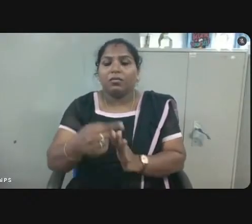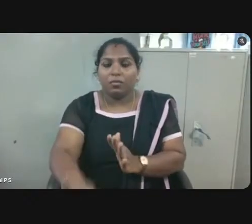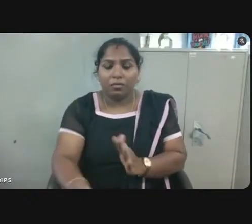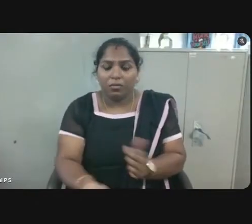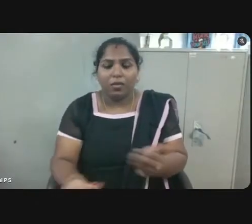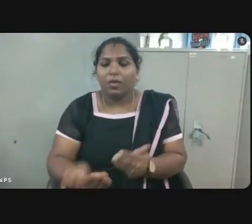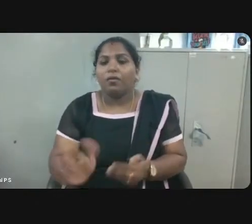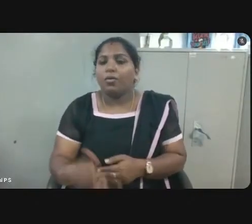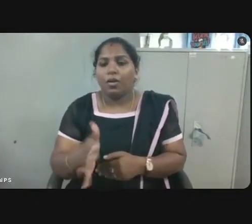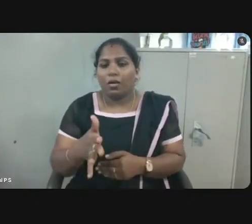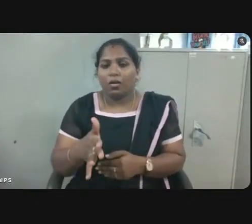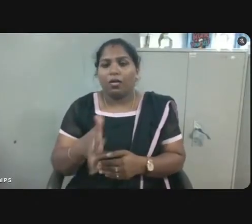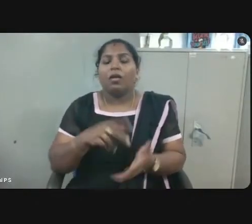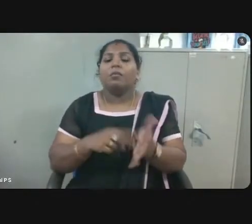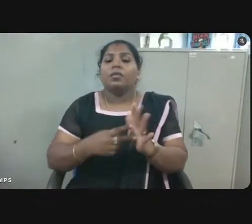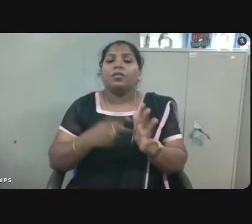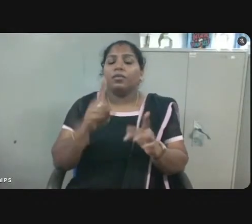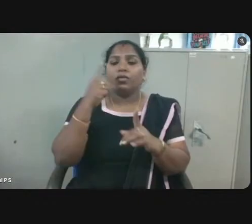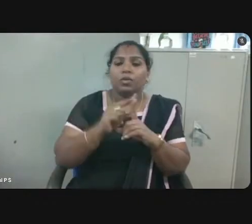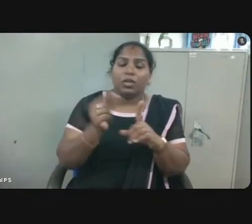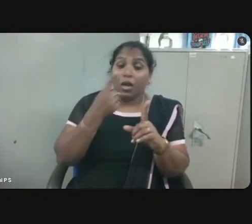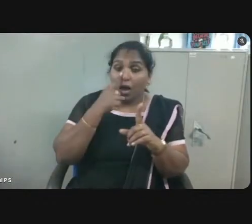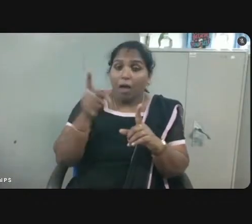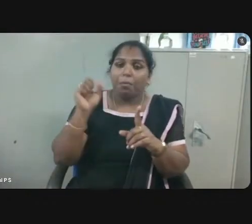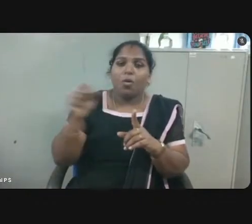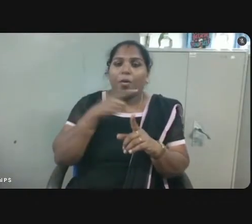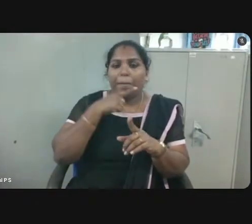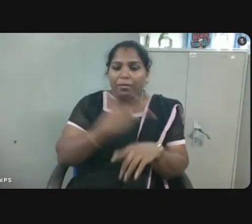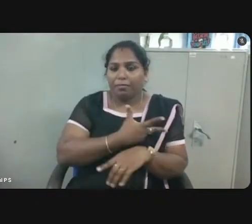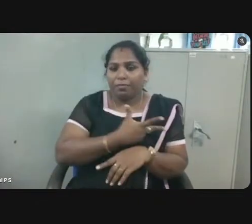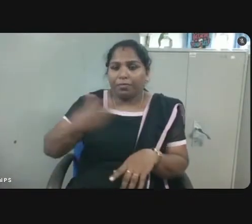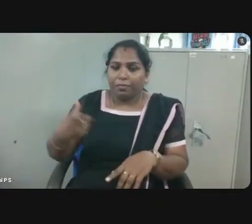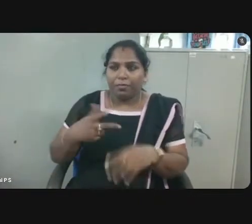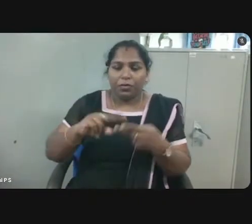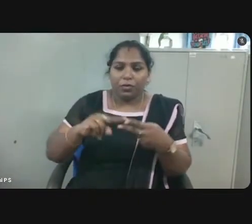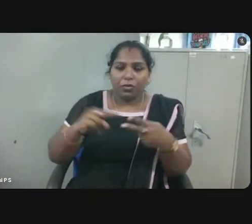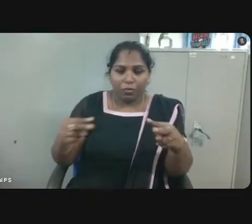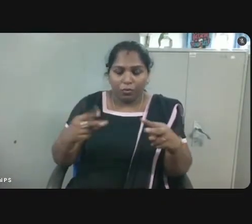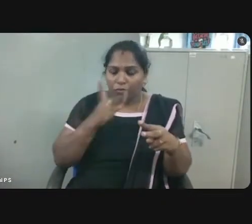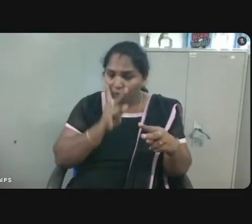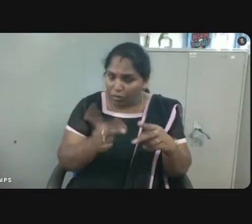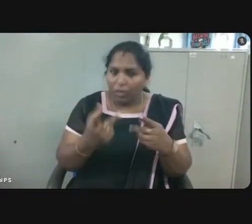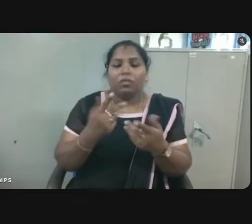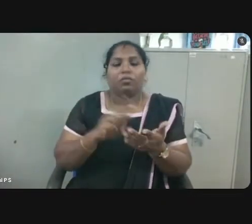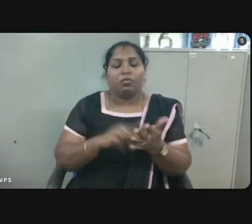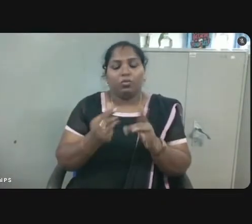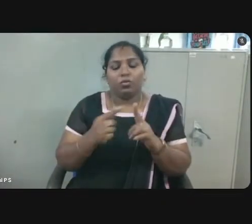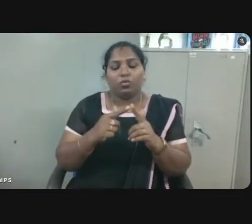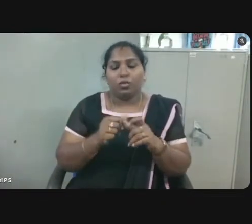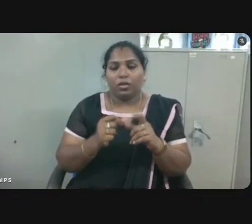നമ്മൾ എപ്പോഴും അമ്മയുടെ രക്തമെടുത്ത് അതിനകത്തുള്ള ക്രോമസോമിനെ നോക്കി അതിനകത്ത് ഈ മ്യൂട്ടേഷൻ ഉണ്ടോ എന്ന് നോക്കണം. അതാണ് കാരിയർ